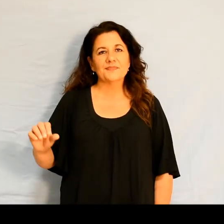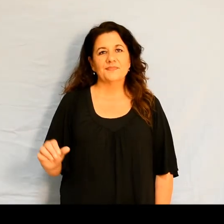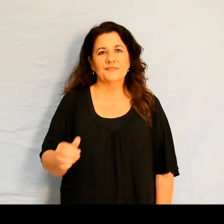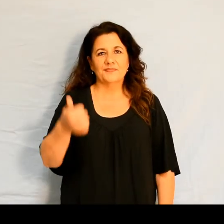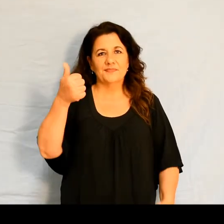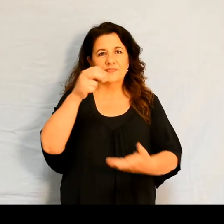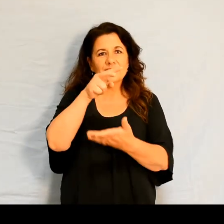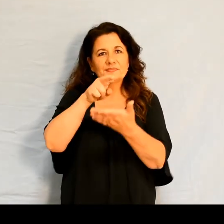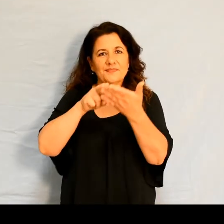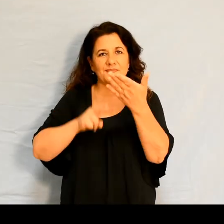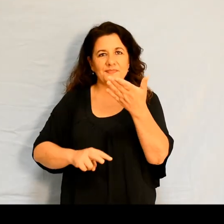Première lecture.